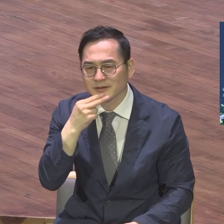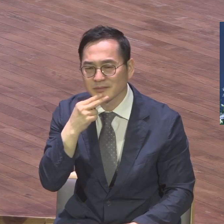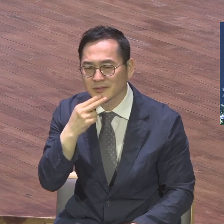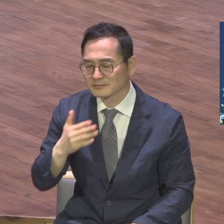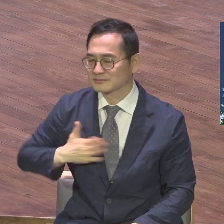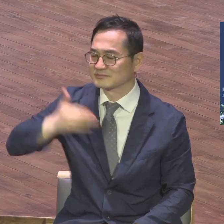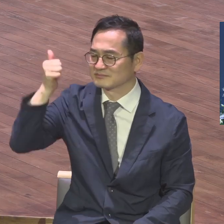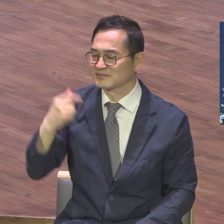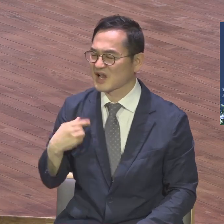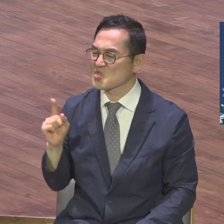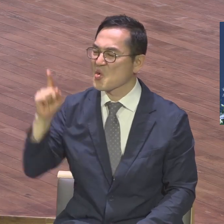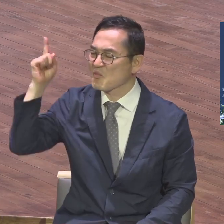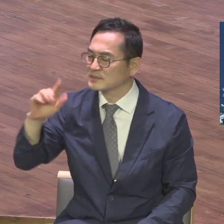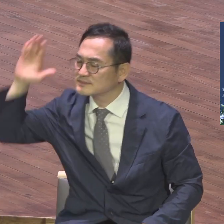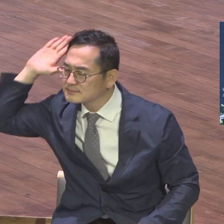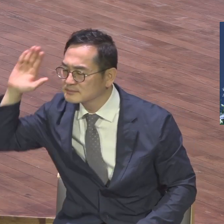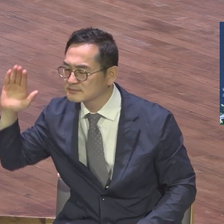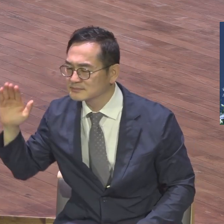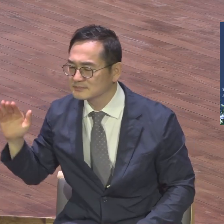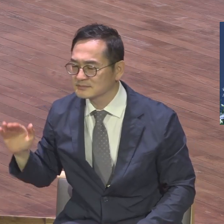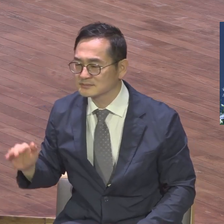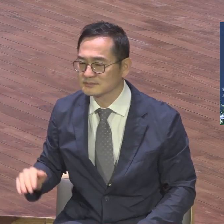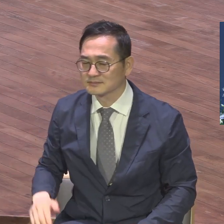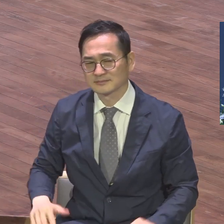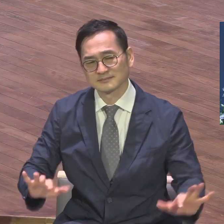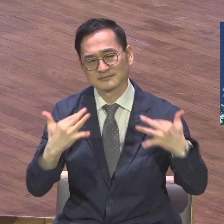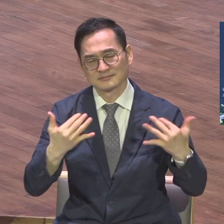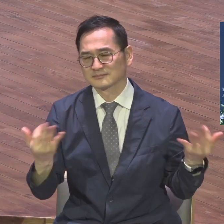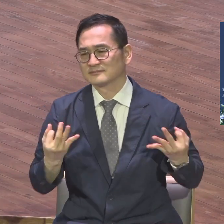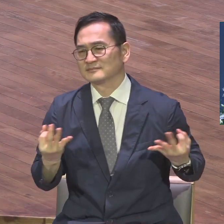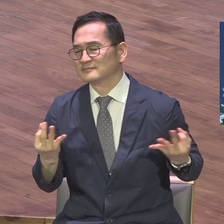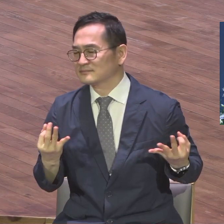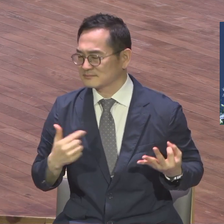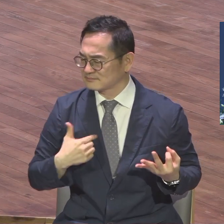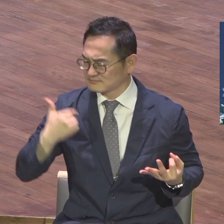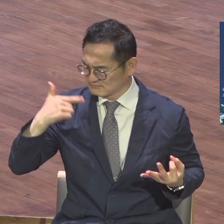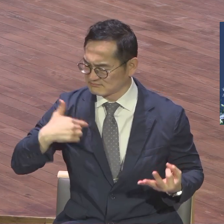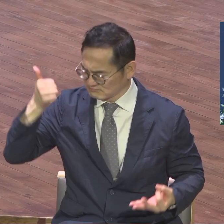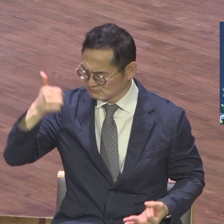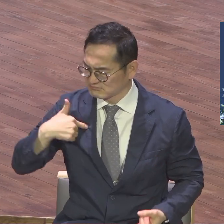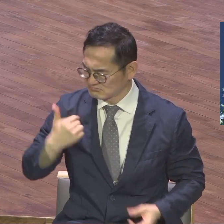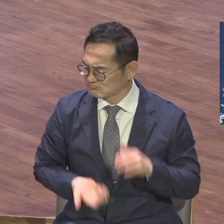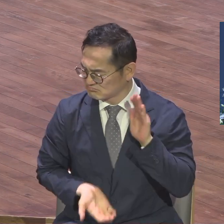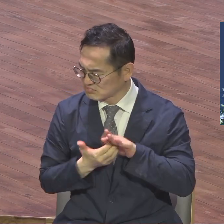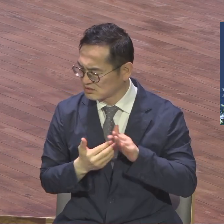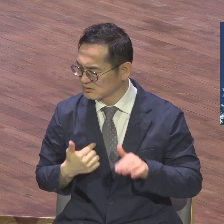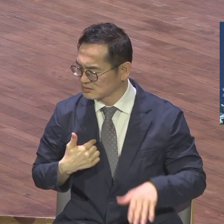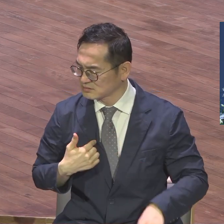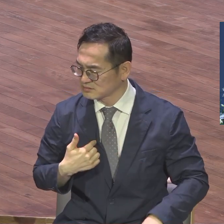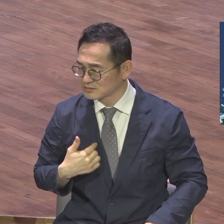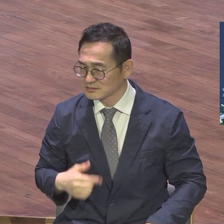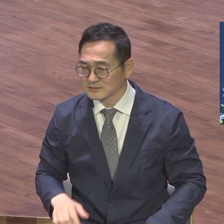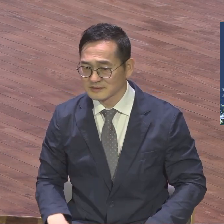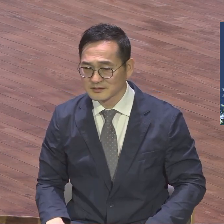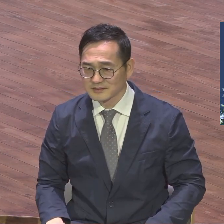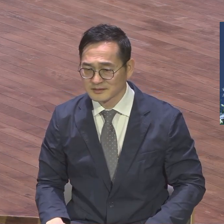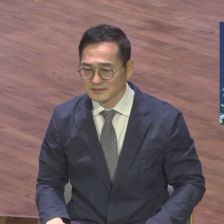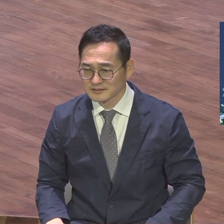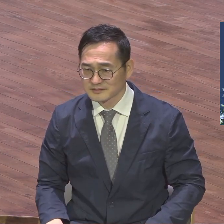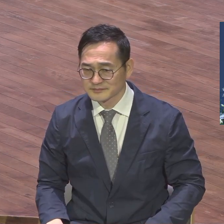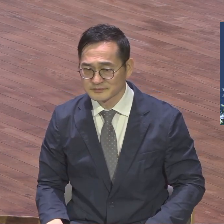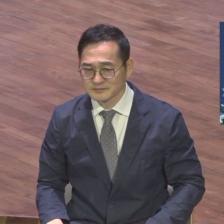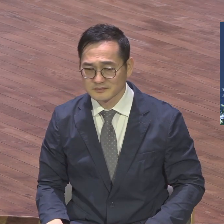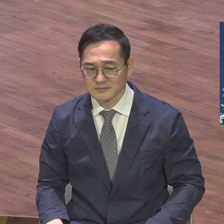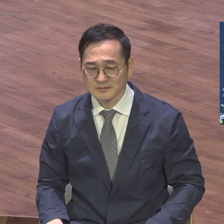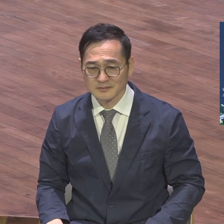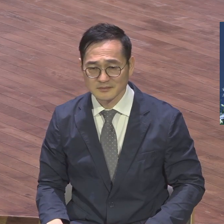크냐, 얼마나 나를 알아주냐, 내가 얼마나 중요한 위치에 있냐, 얼마나 여기에 내가 파워가